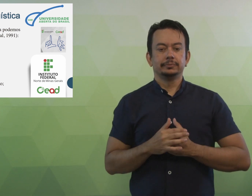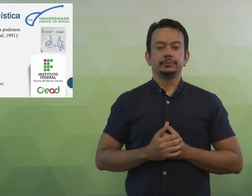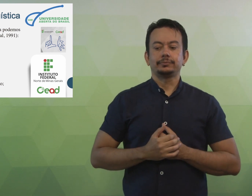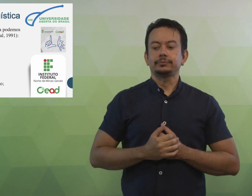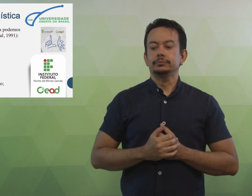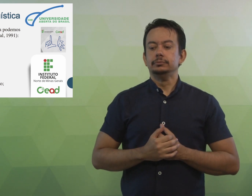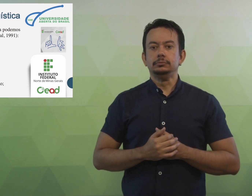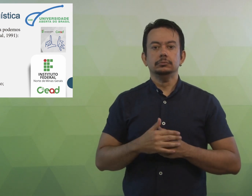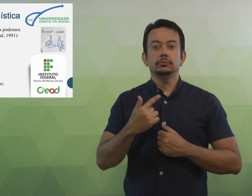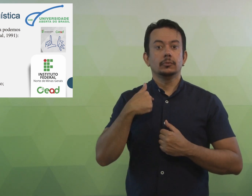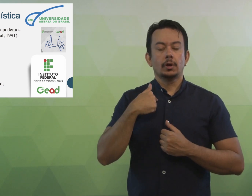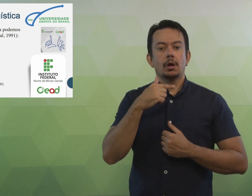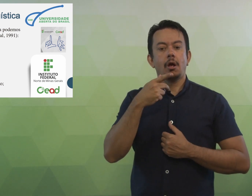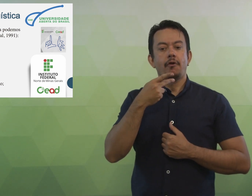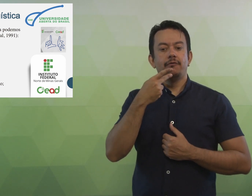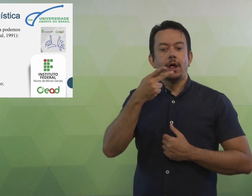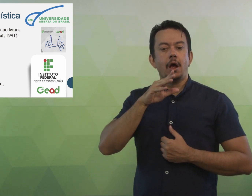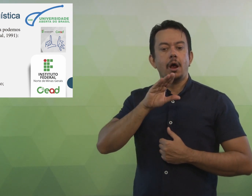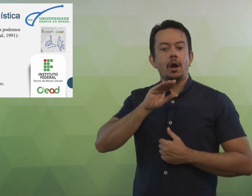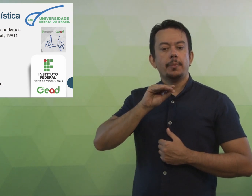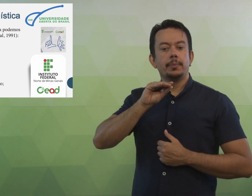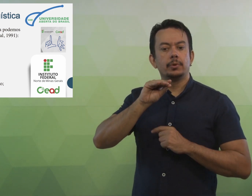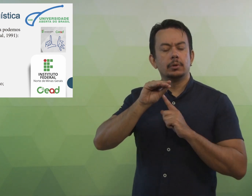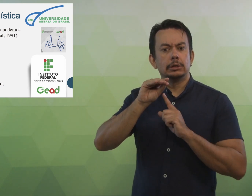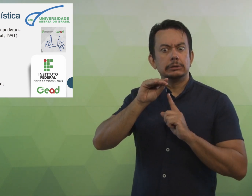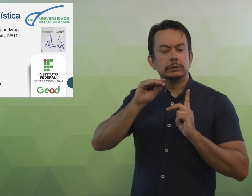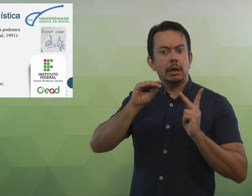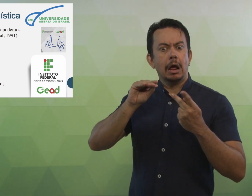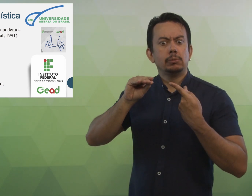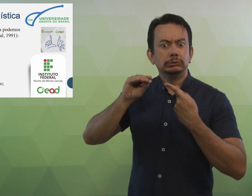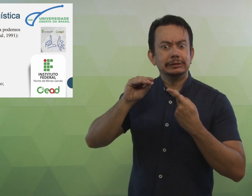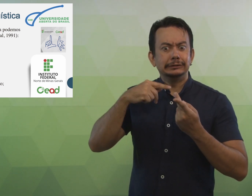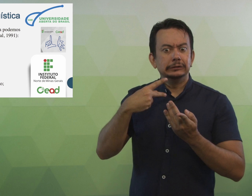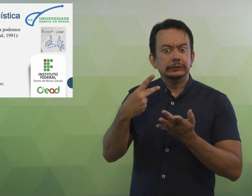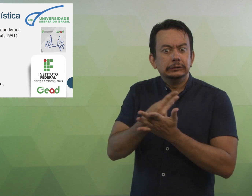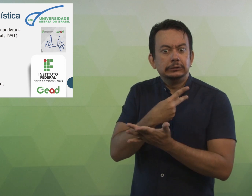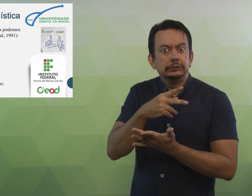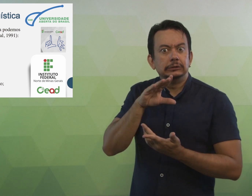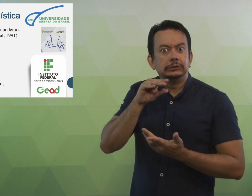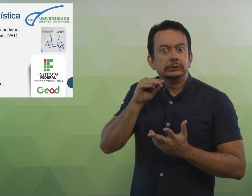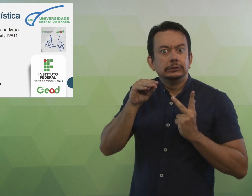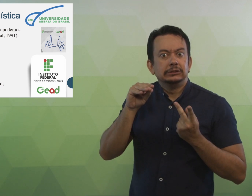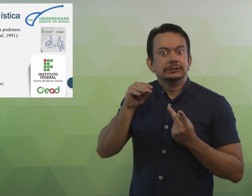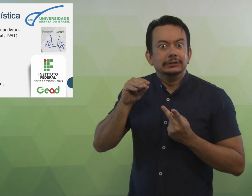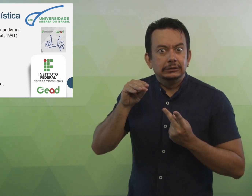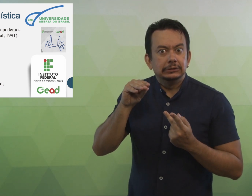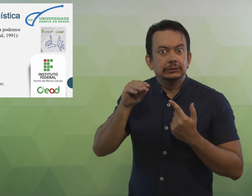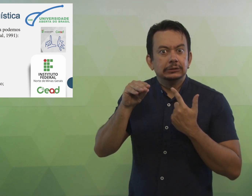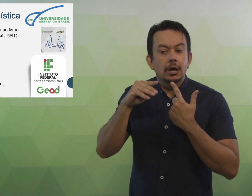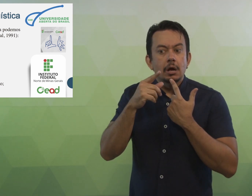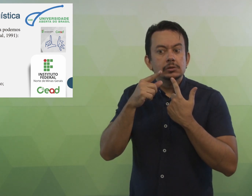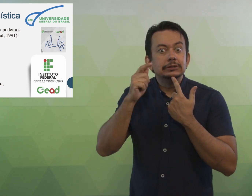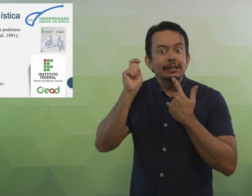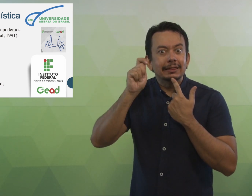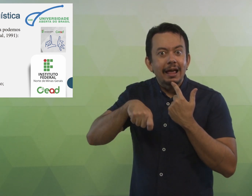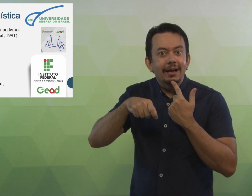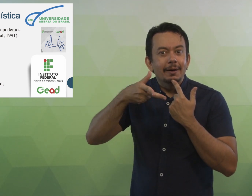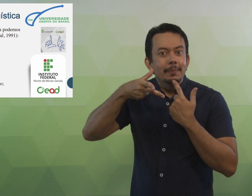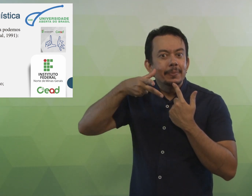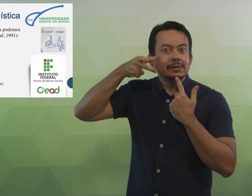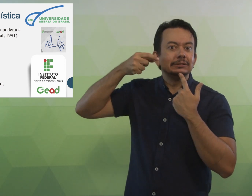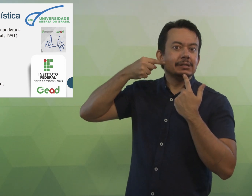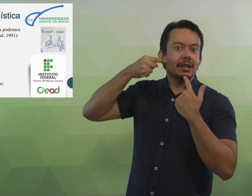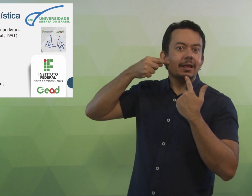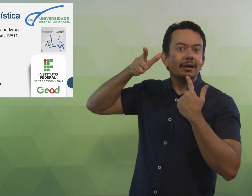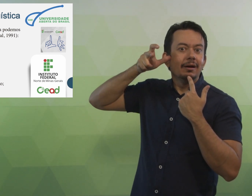Seria o feedback, que tanto acontece com o ouvinte quanto com o surdo. Se você está comunicando com alguém e